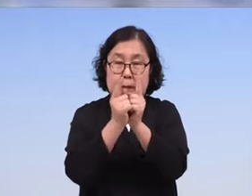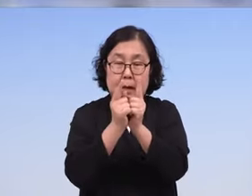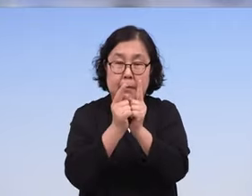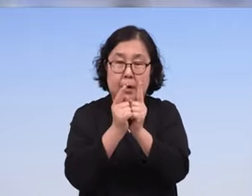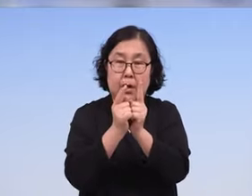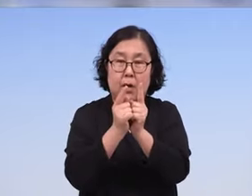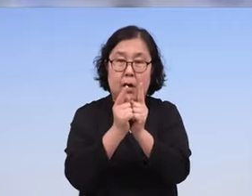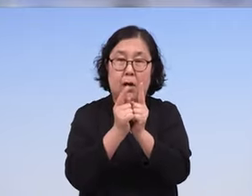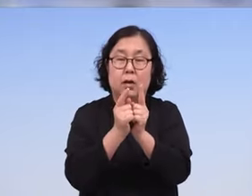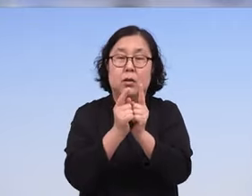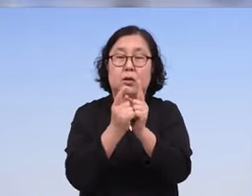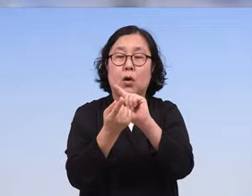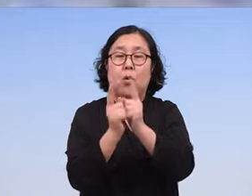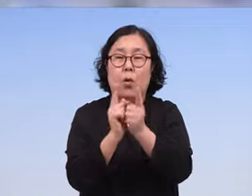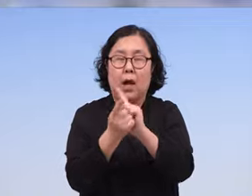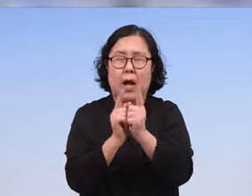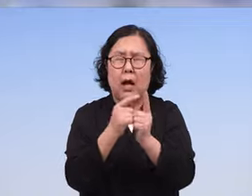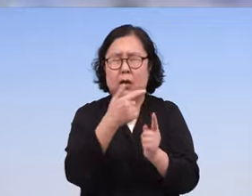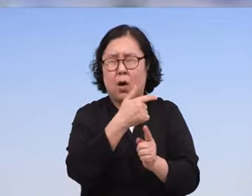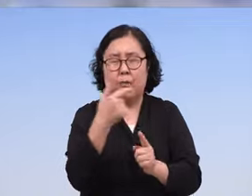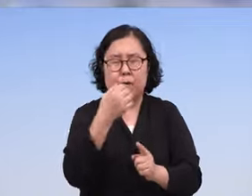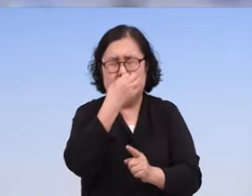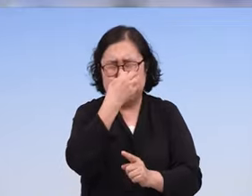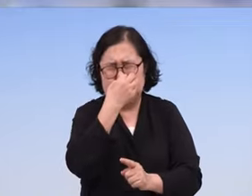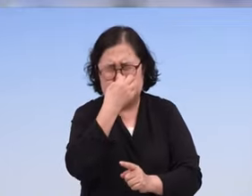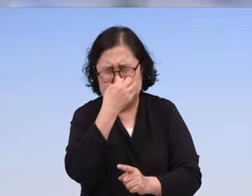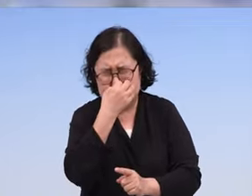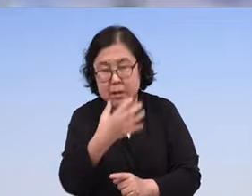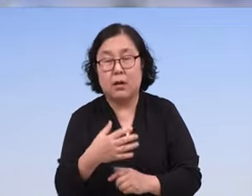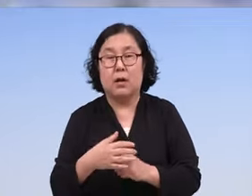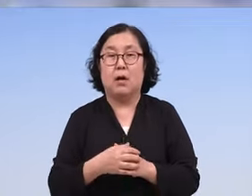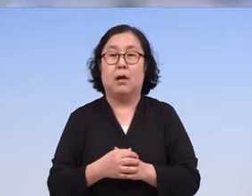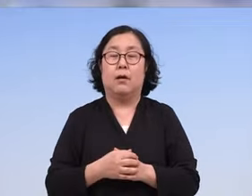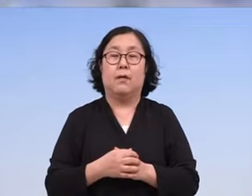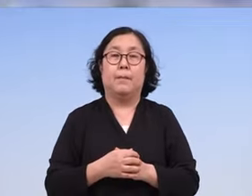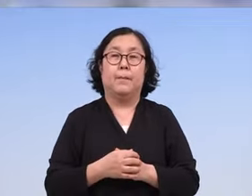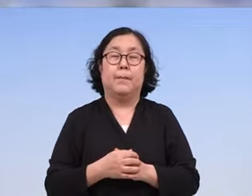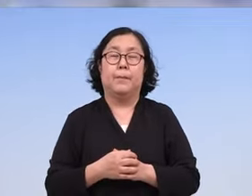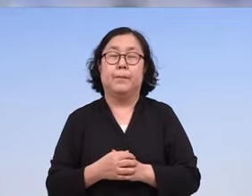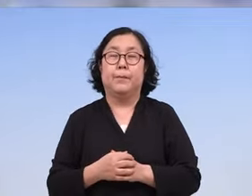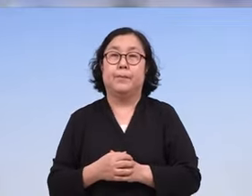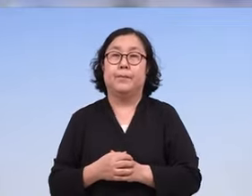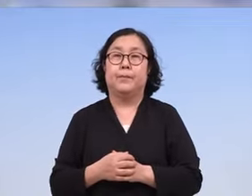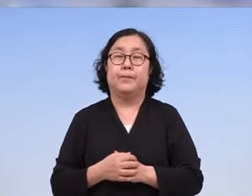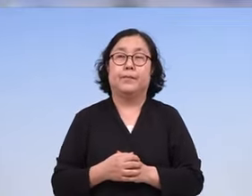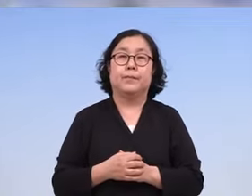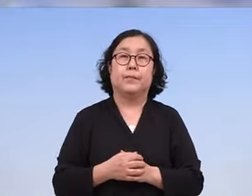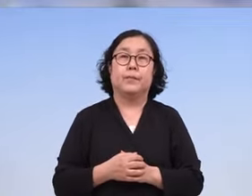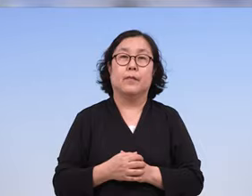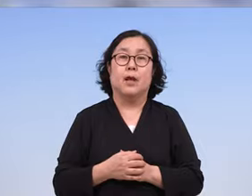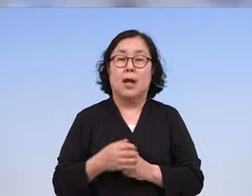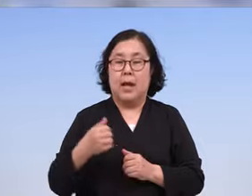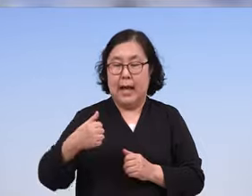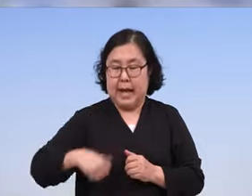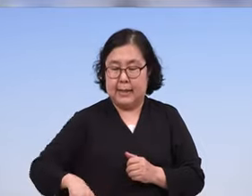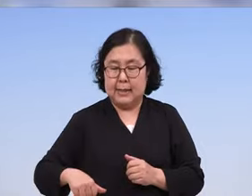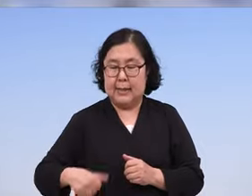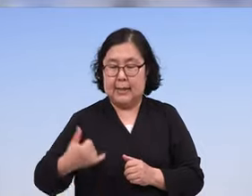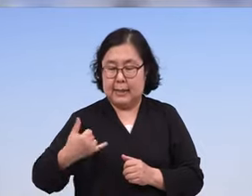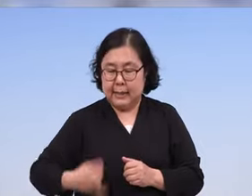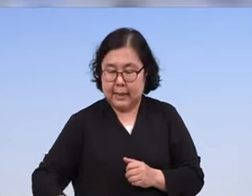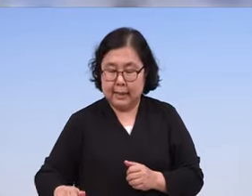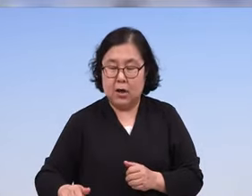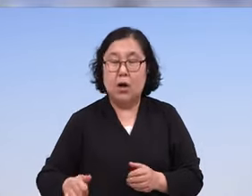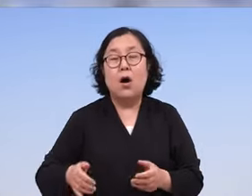사랑하는 법이 뭔지 모르고 결혼한 아내를 만나면 남편들은 그 위축됨 이유를 말로 다 못하는 거 아닙니까? 아들